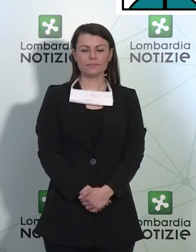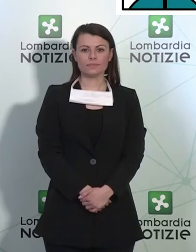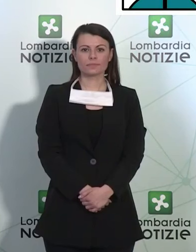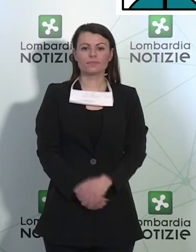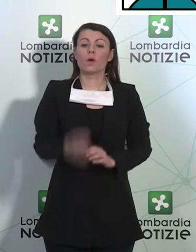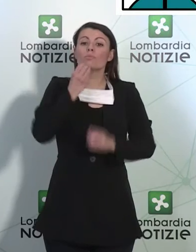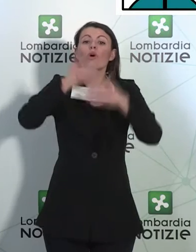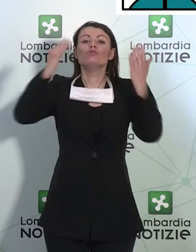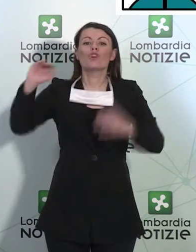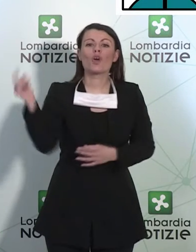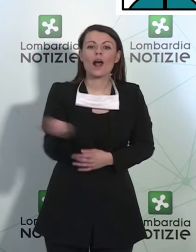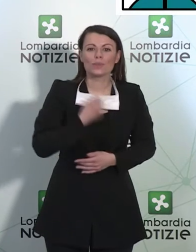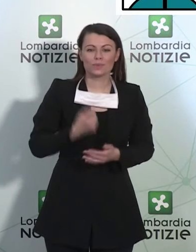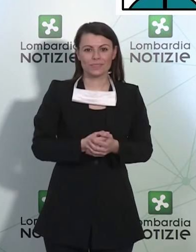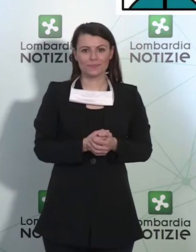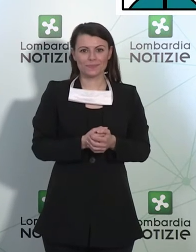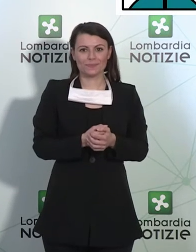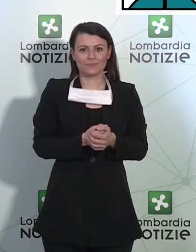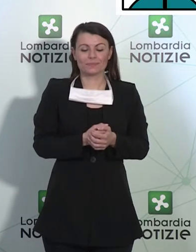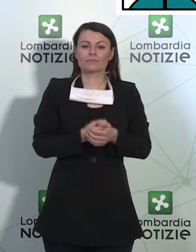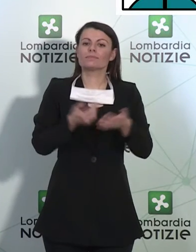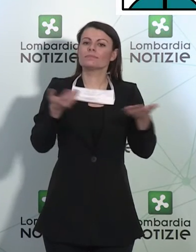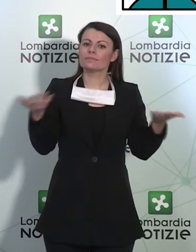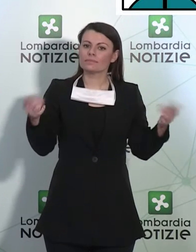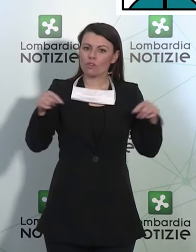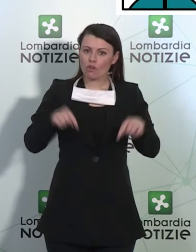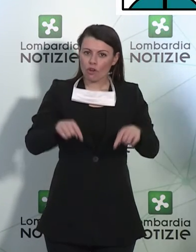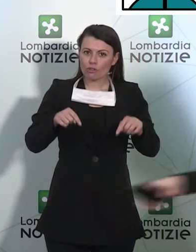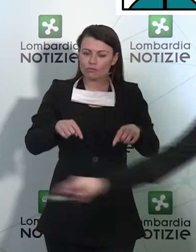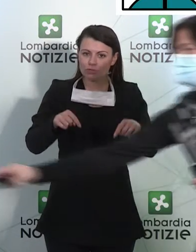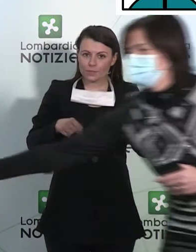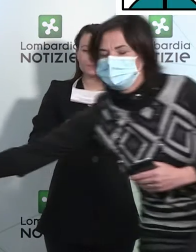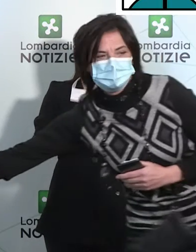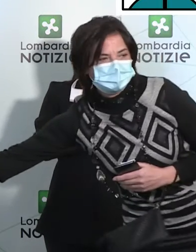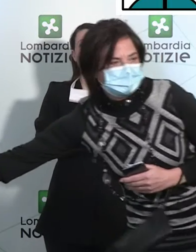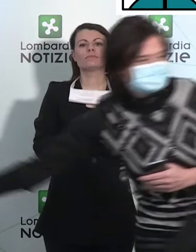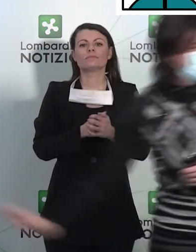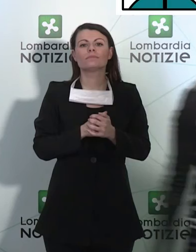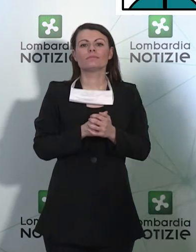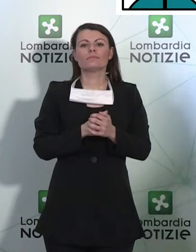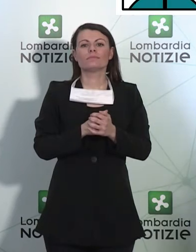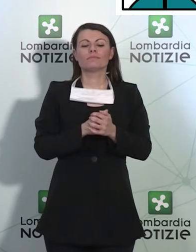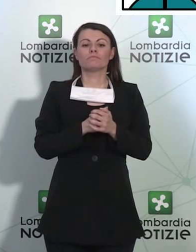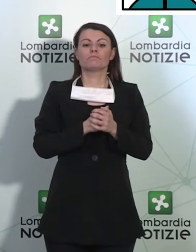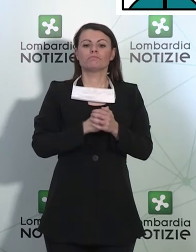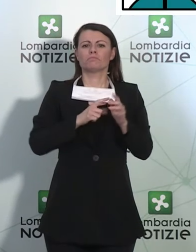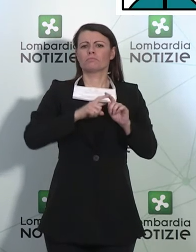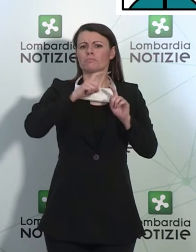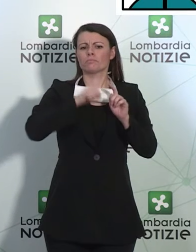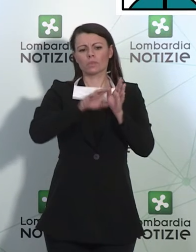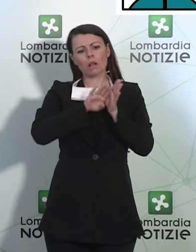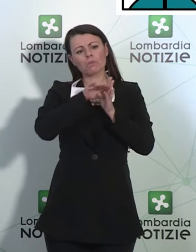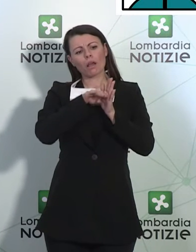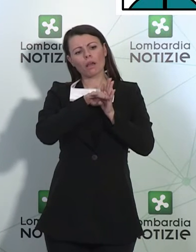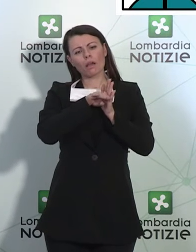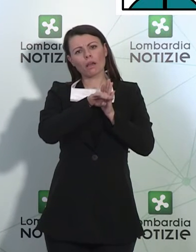Buongiorno a tutti, anche oggi il trend è rimasto nella